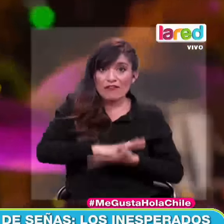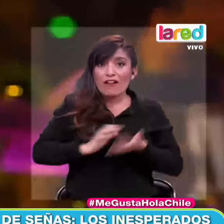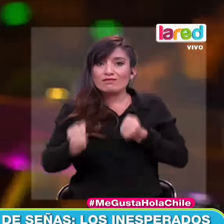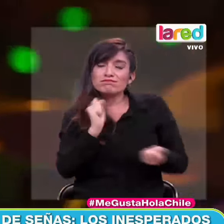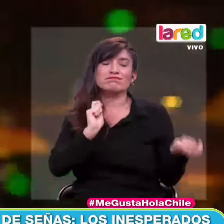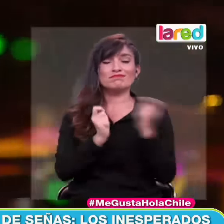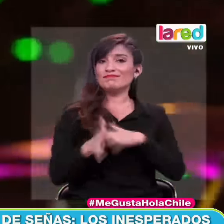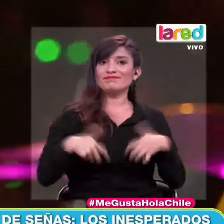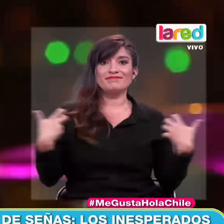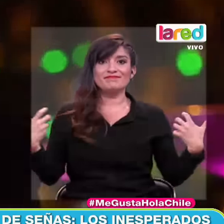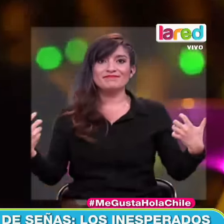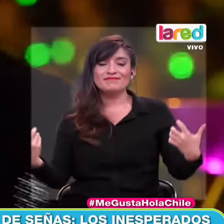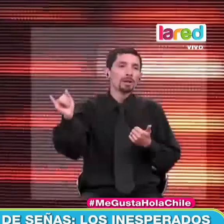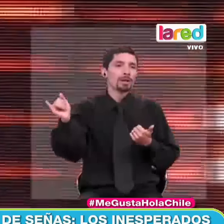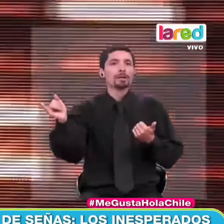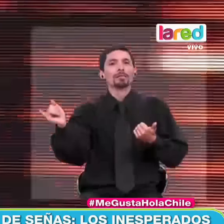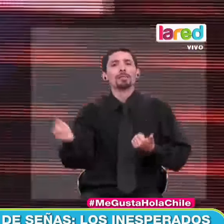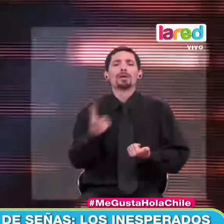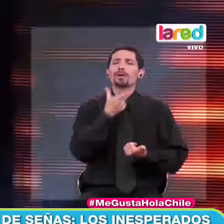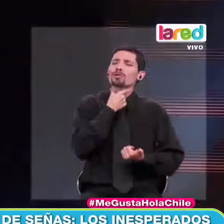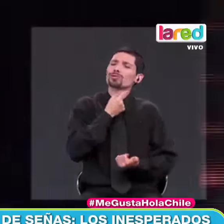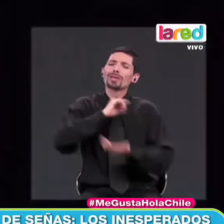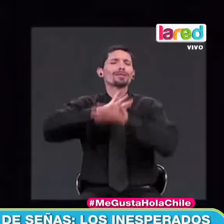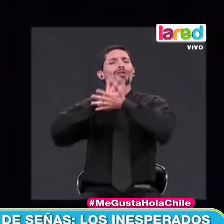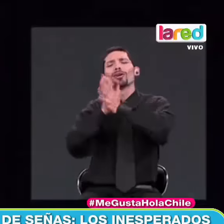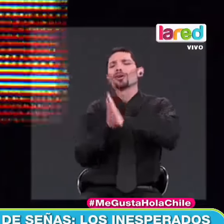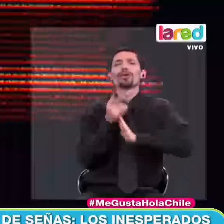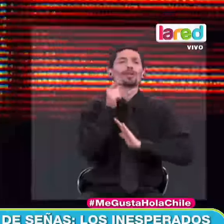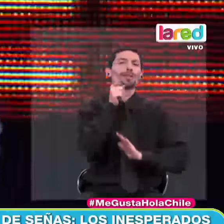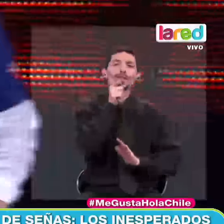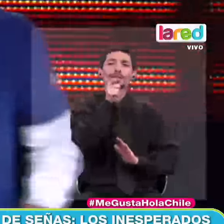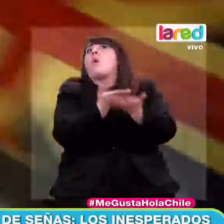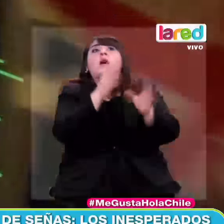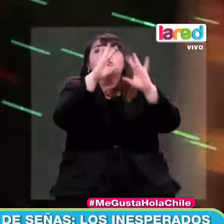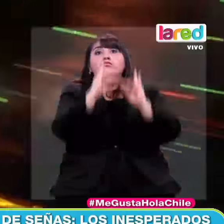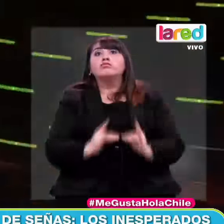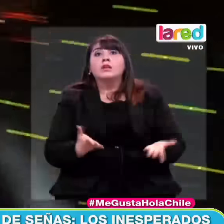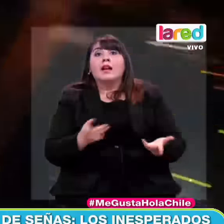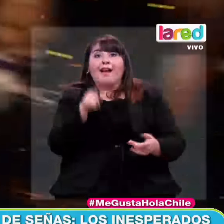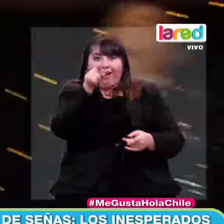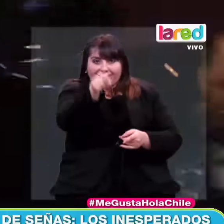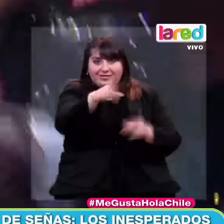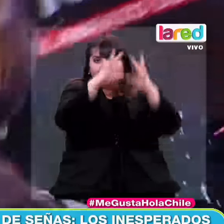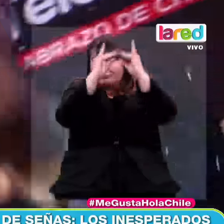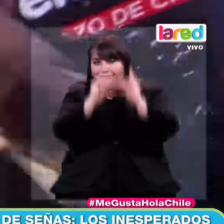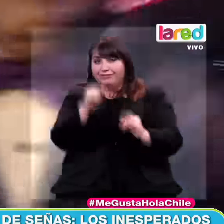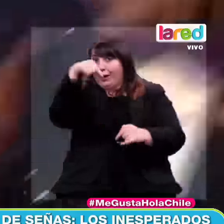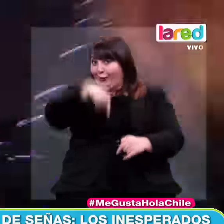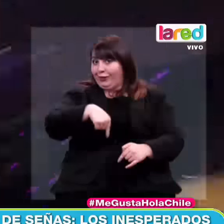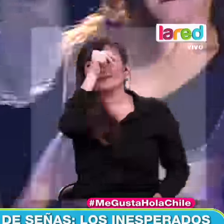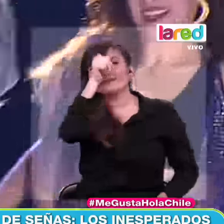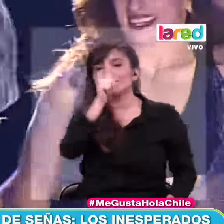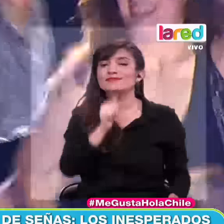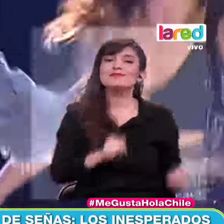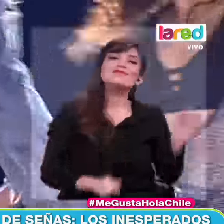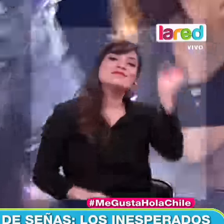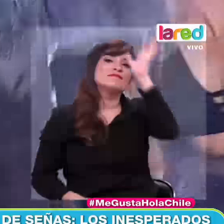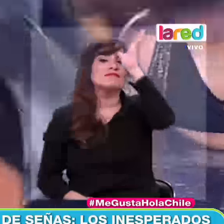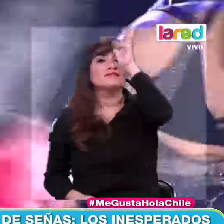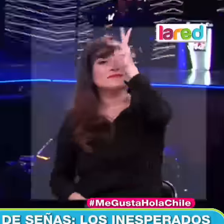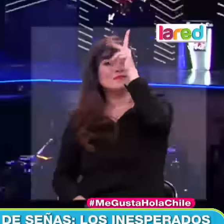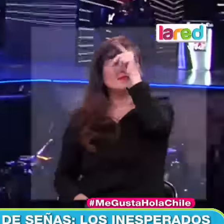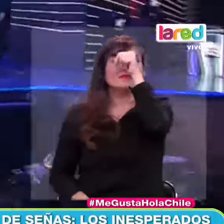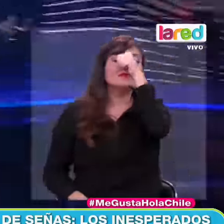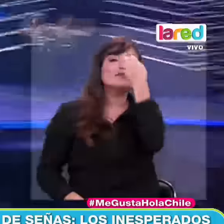Un paso más cerca de la inclusión total. ¿Pudiste ver a los intérpretes de seña en la transmisión de televisión abierta? ¿Disfrutaste con